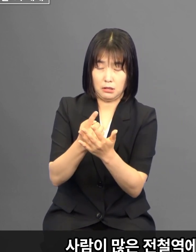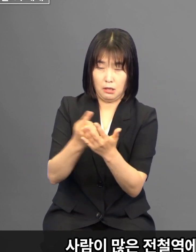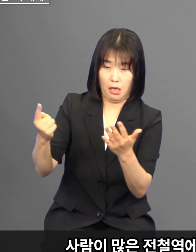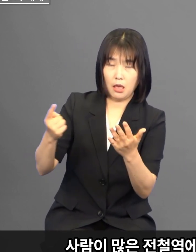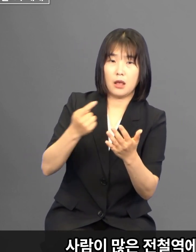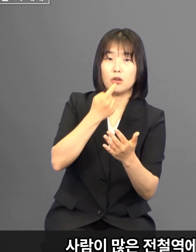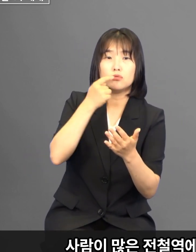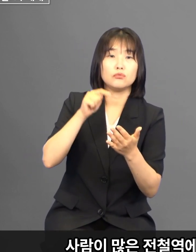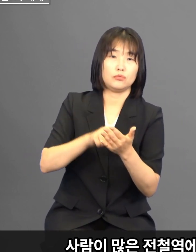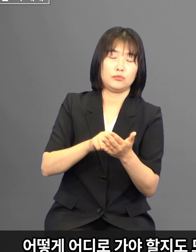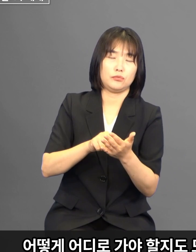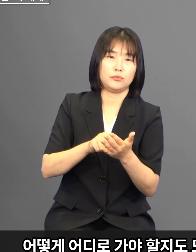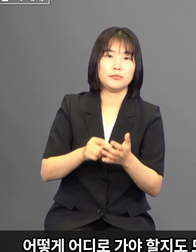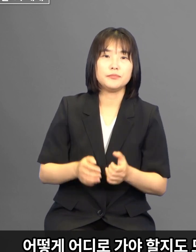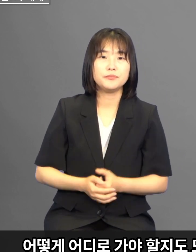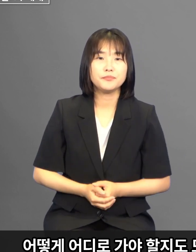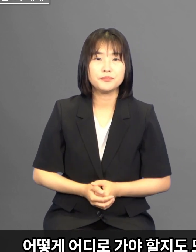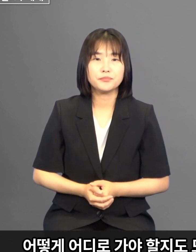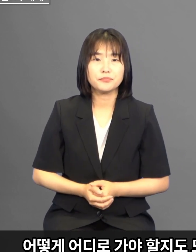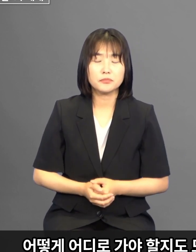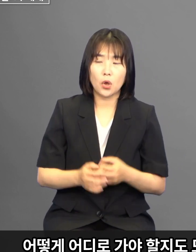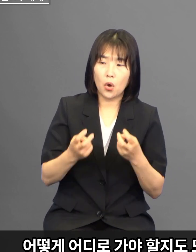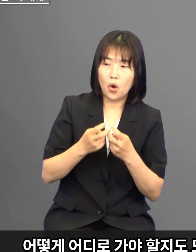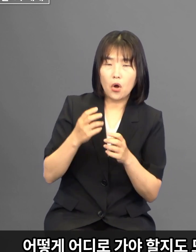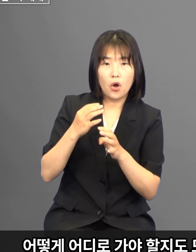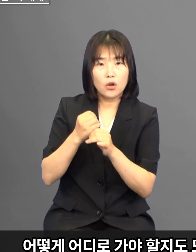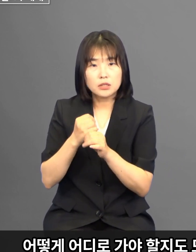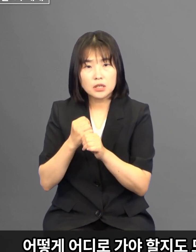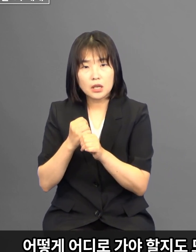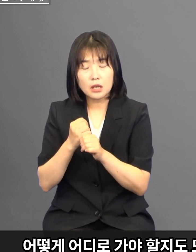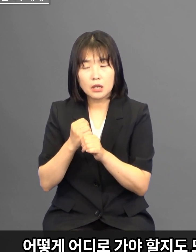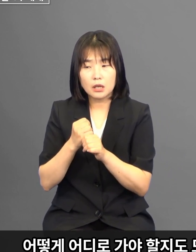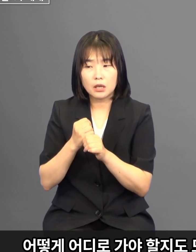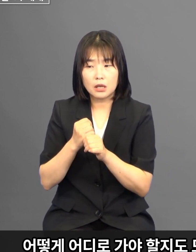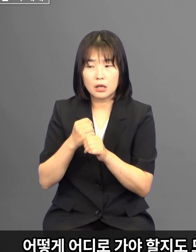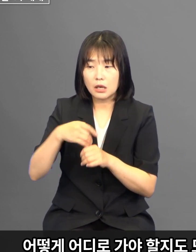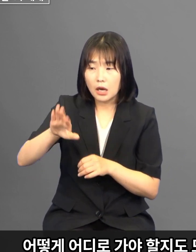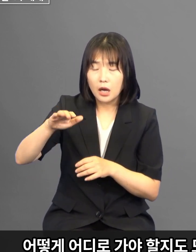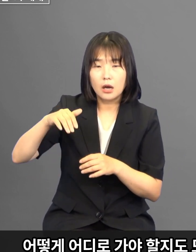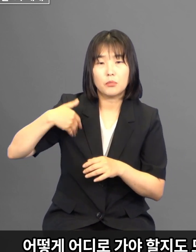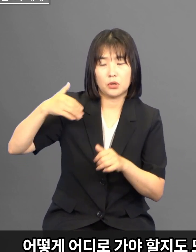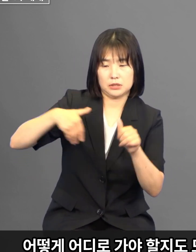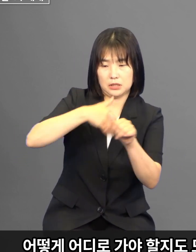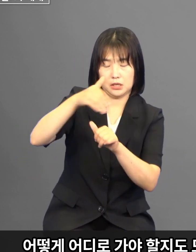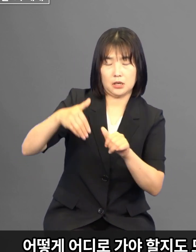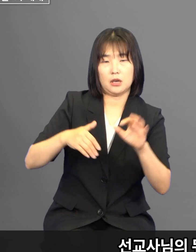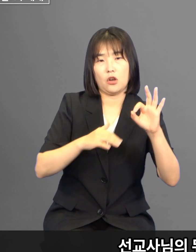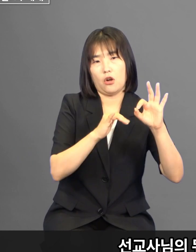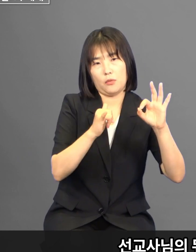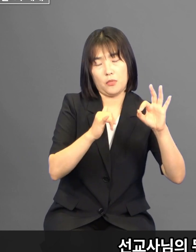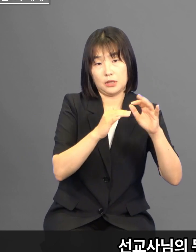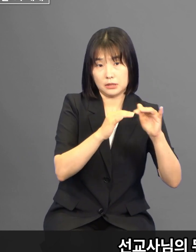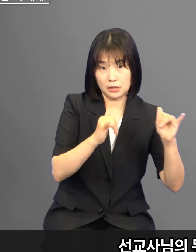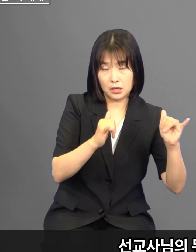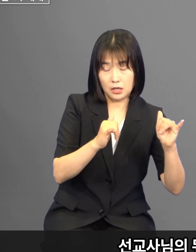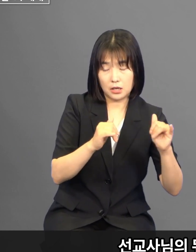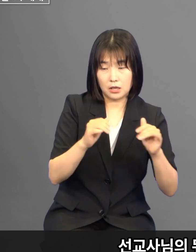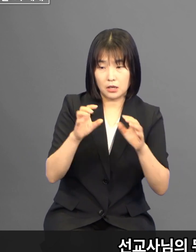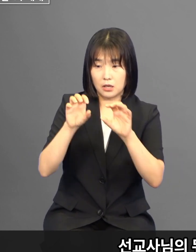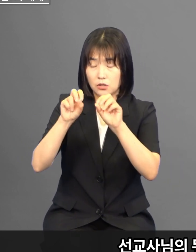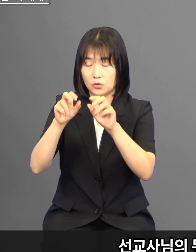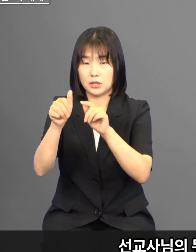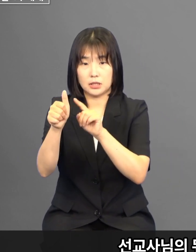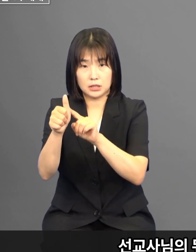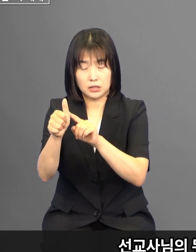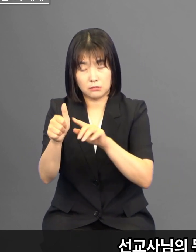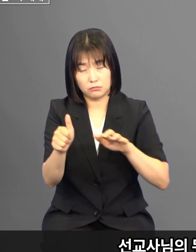쉬웠습니다. 어떻게 어디로 가야 할지도 모르는 상황에서 10명 남짓 되는 인원이 선교사님의 뒤만 졸졸